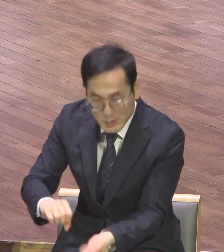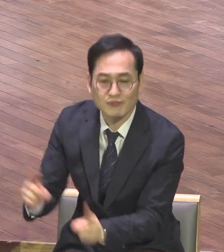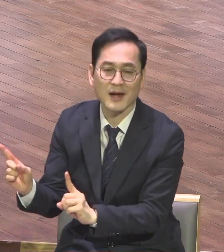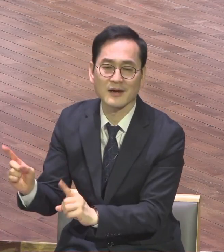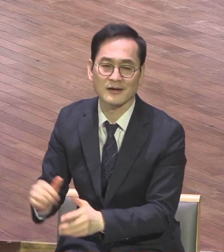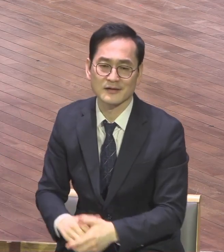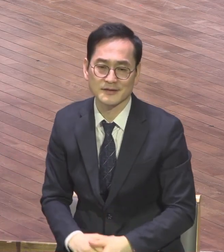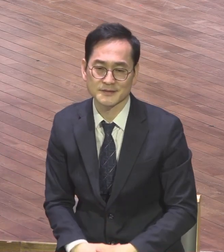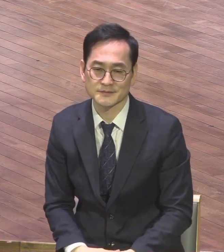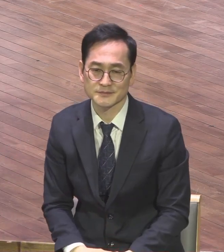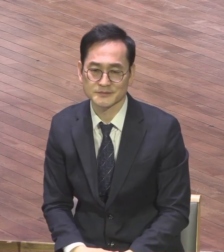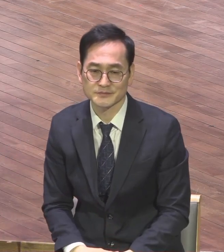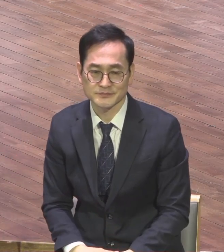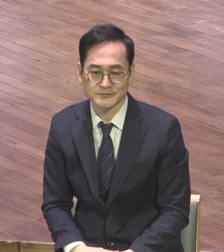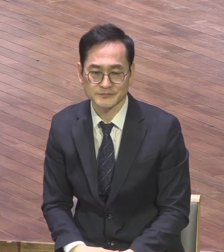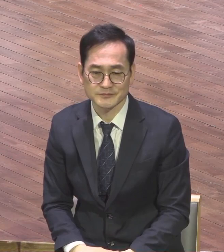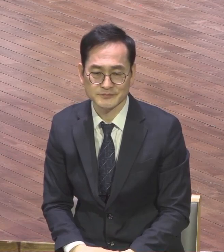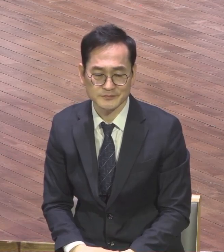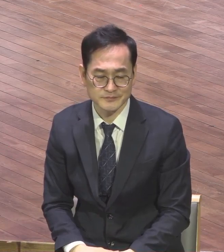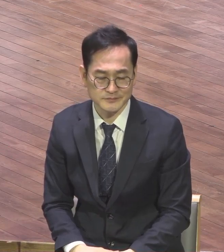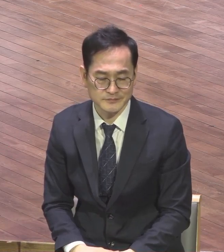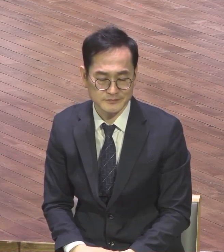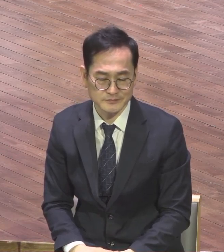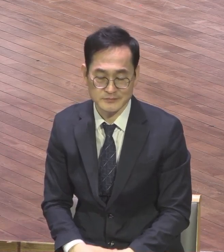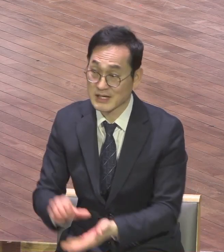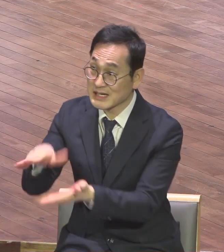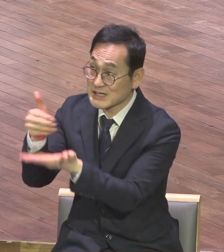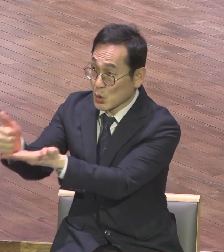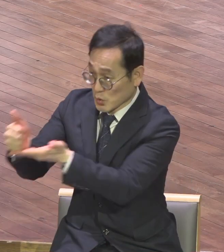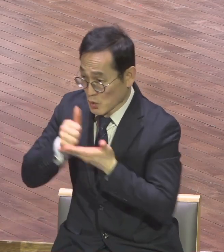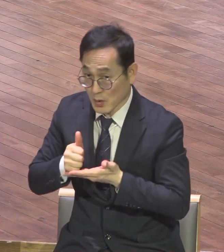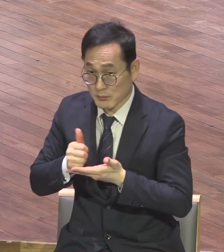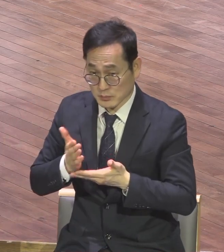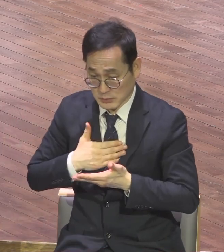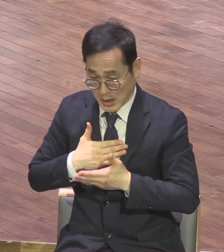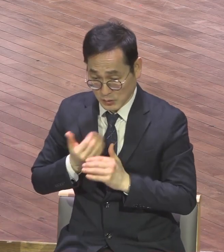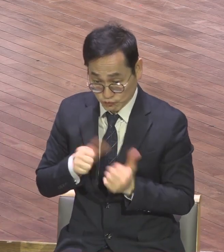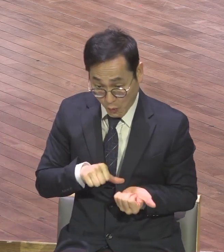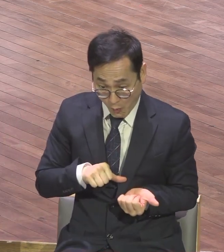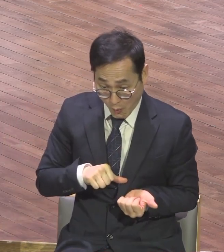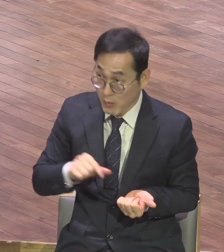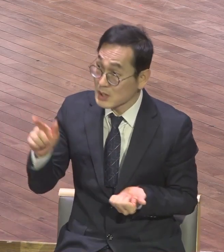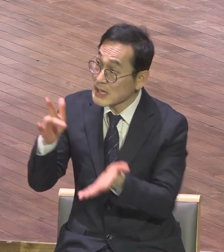그리스도의 안에서 죽은 자, 그리스도가 살아니까 다 살아난 걸 다.